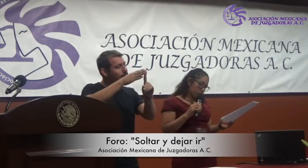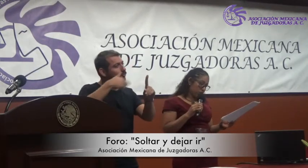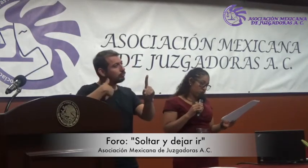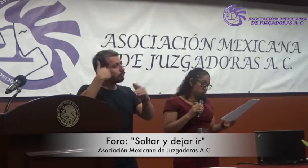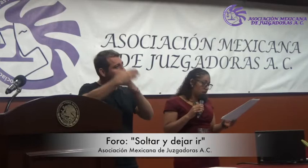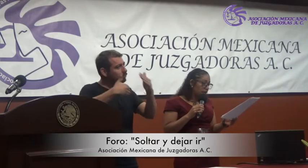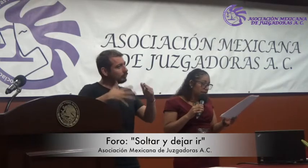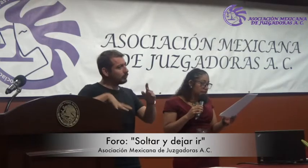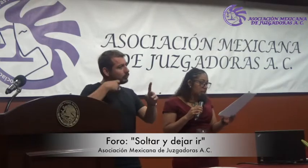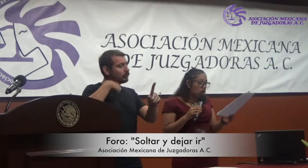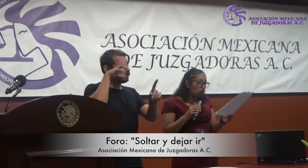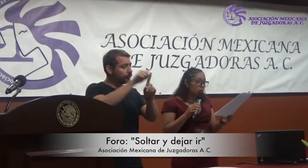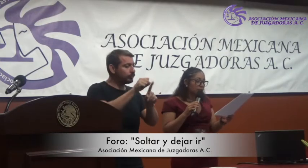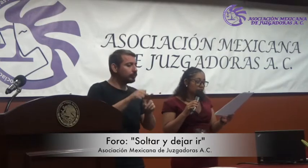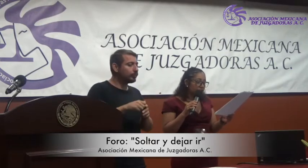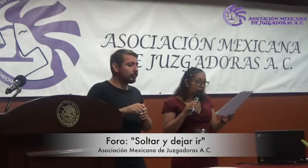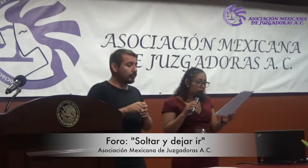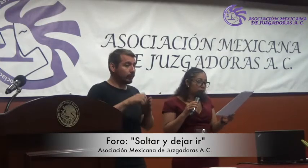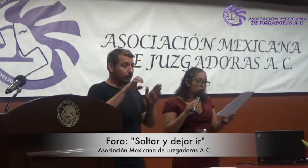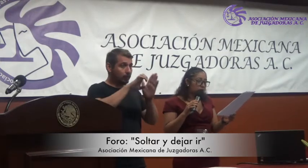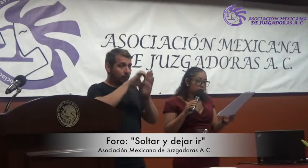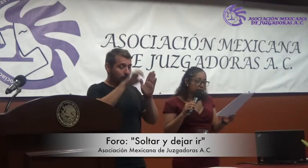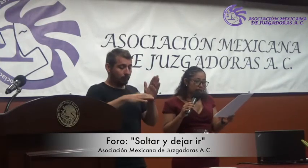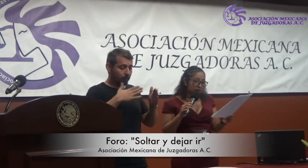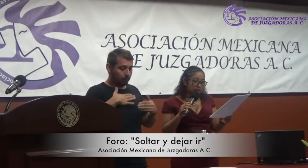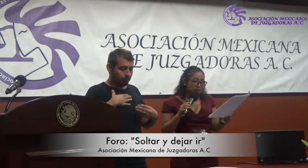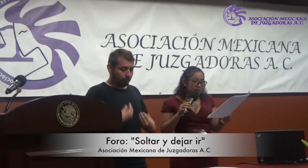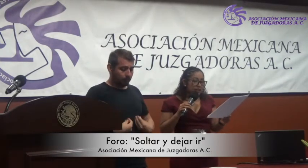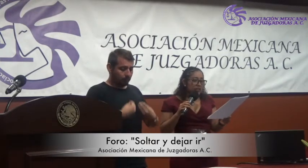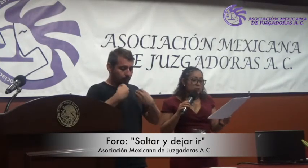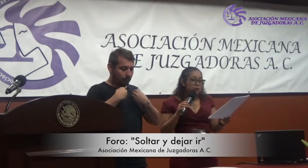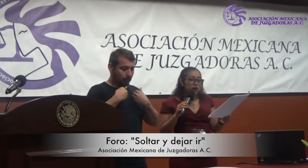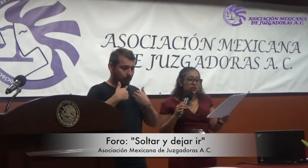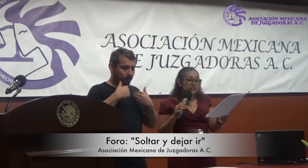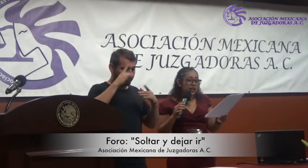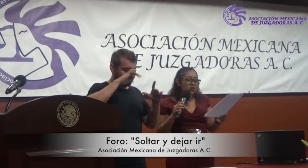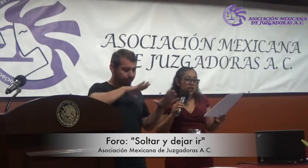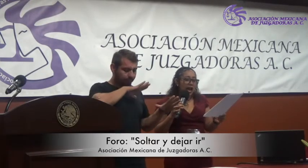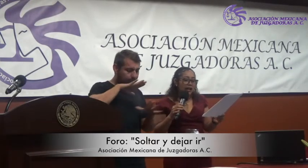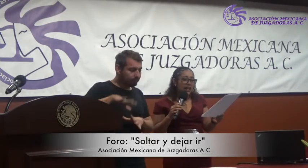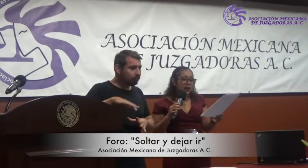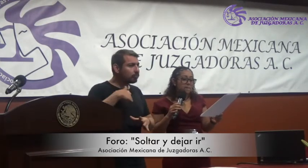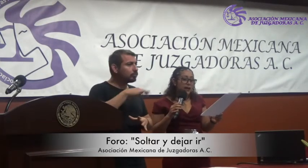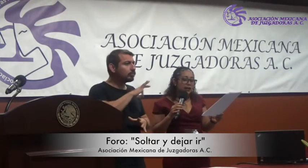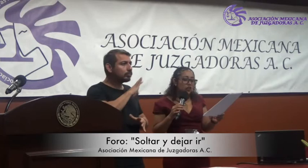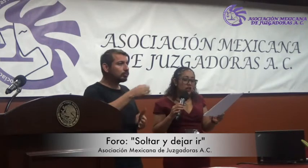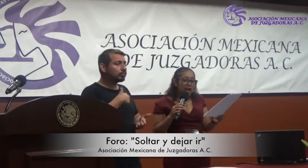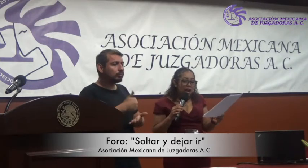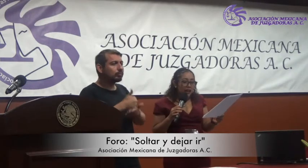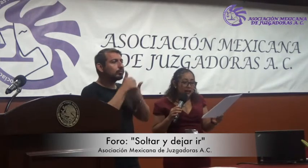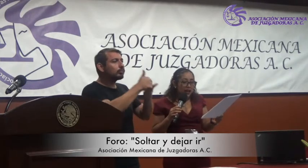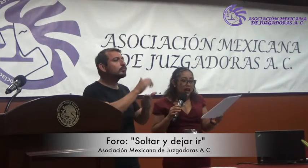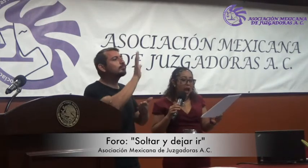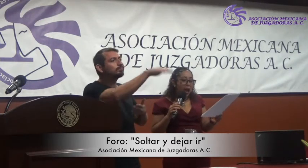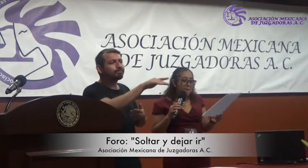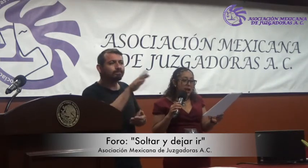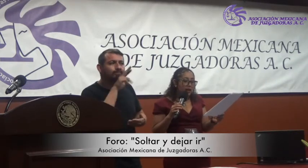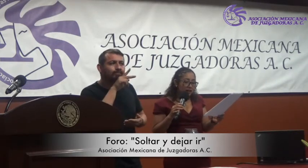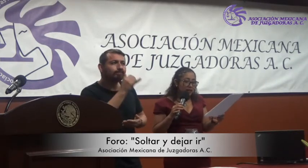En cambio, si logro pacificarme con mi vida, si puedo saludarla,